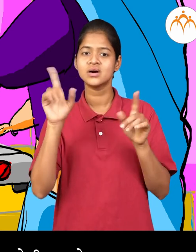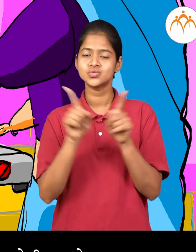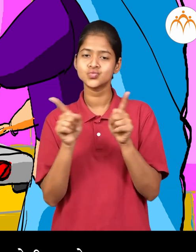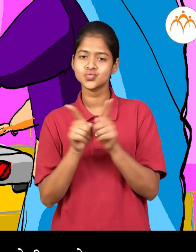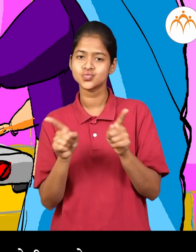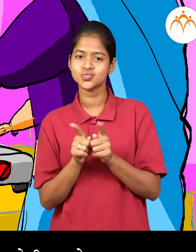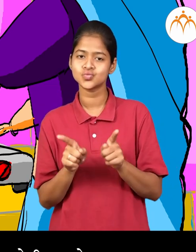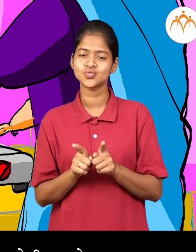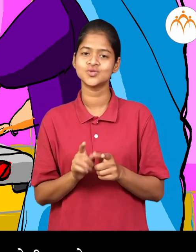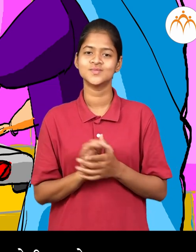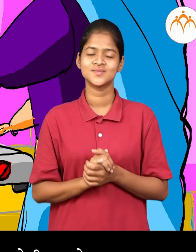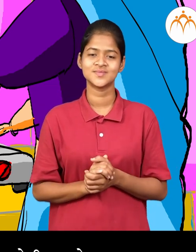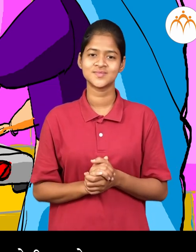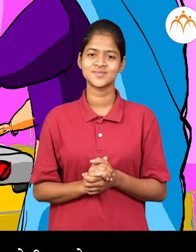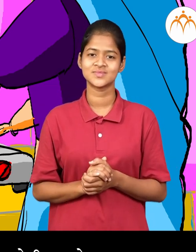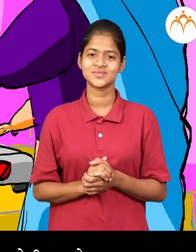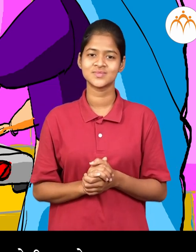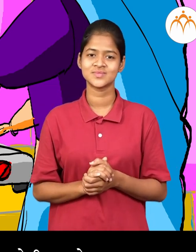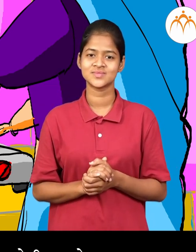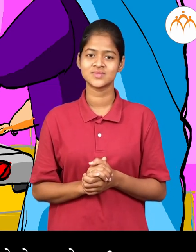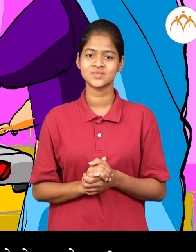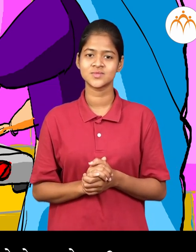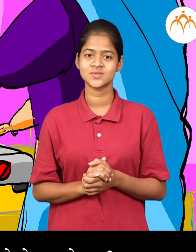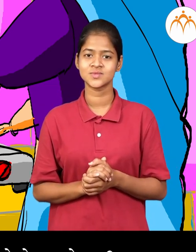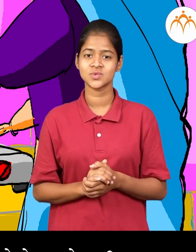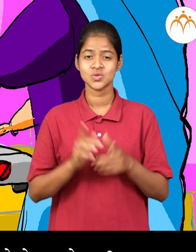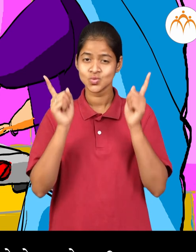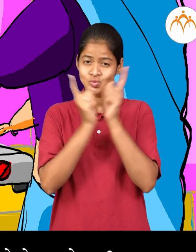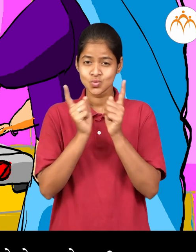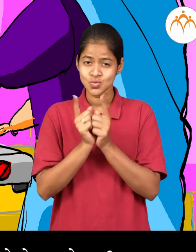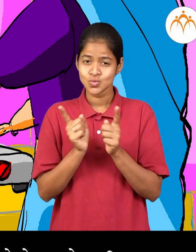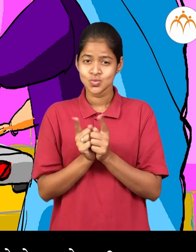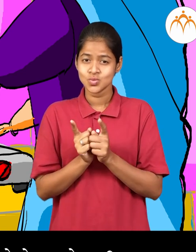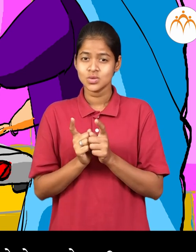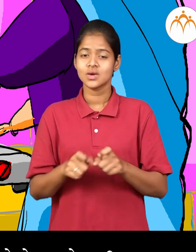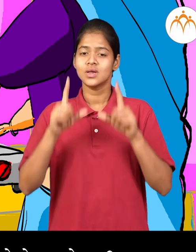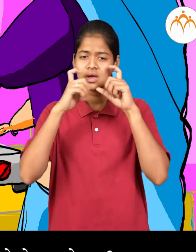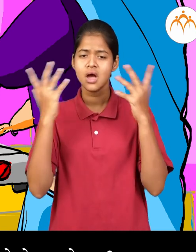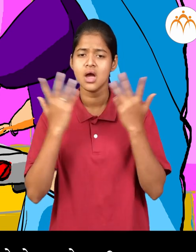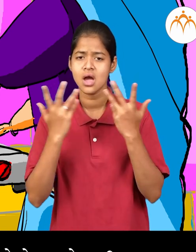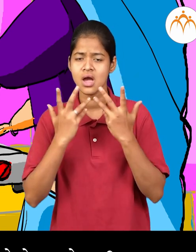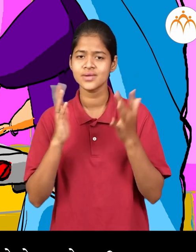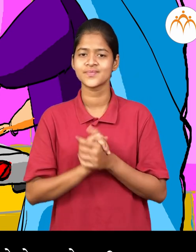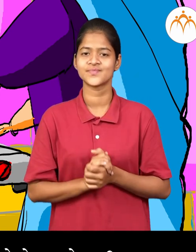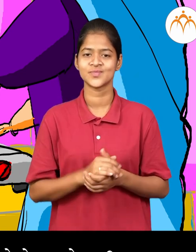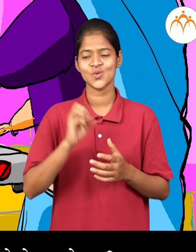वाक्य तैयार हो तो क्या तुम चित्र कसे आहे ते करते का